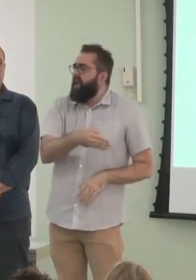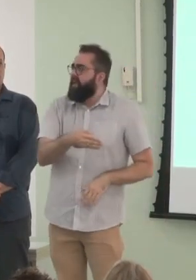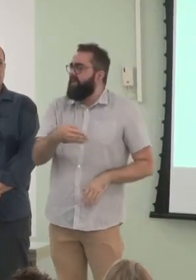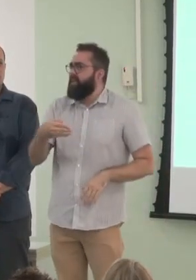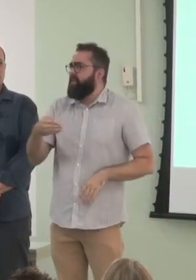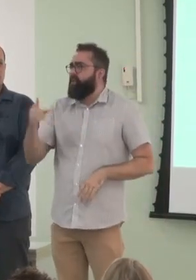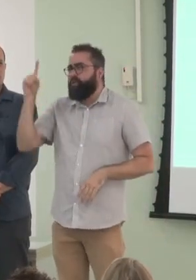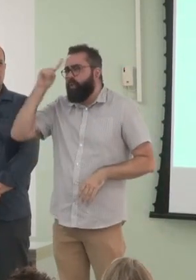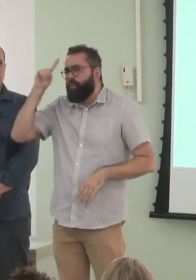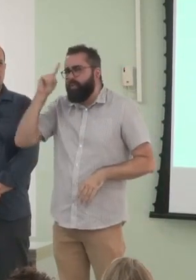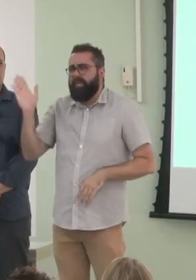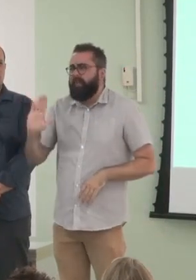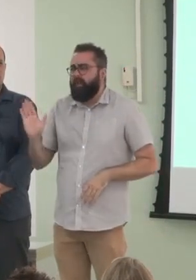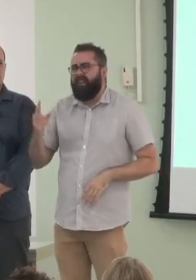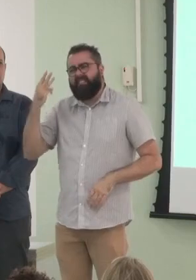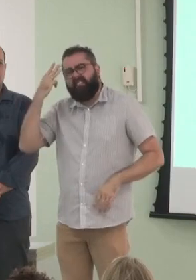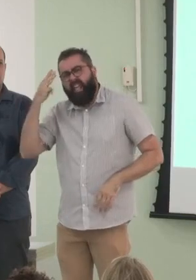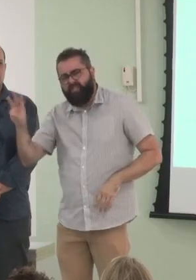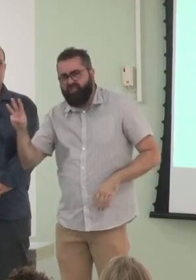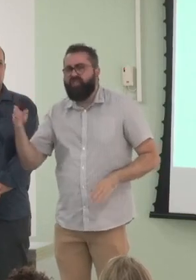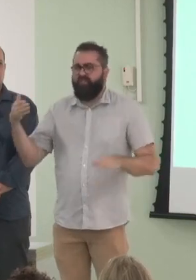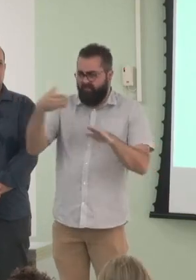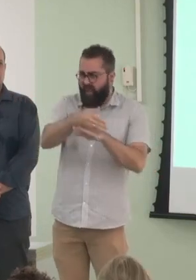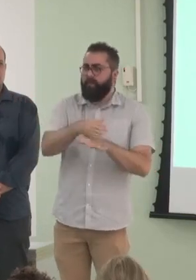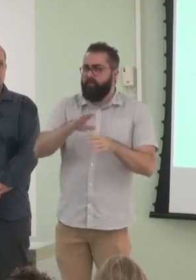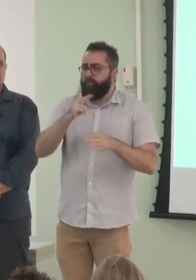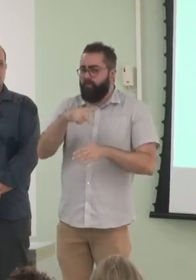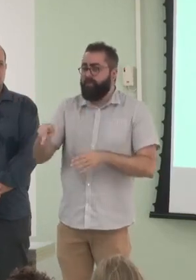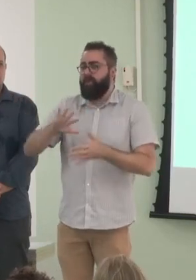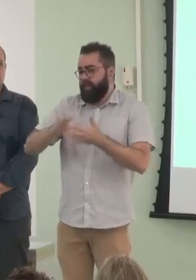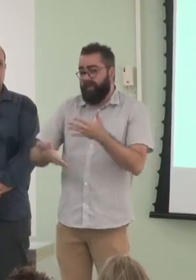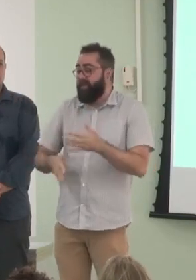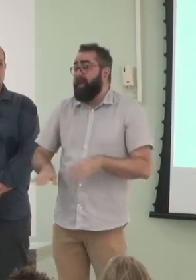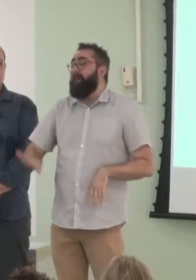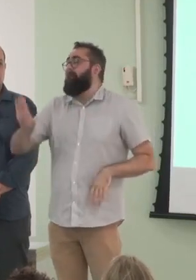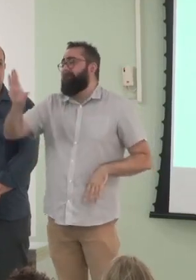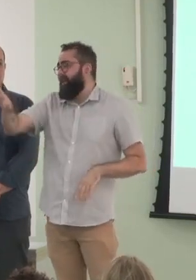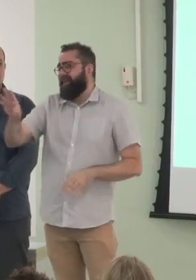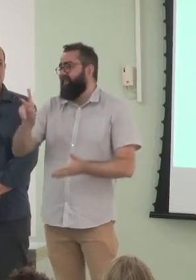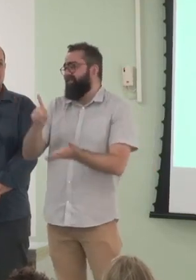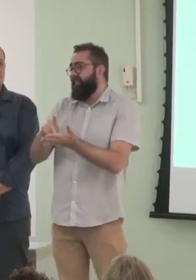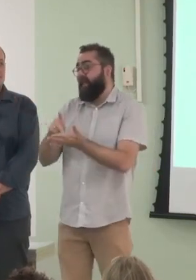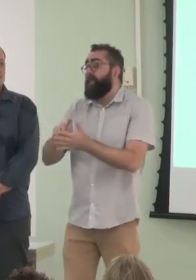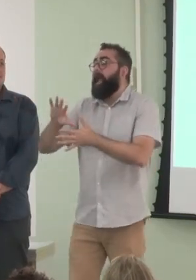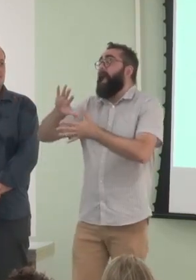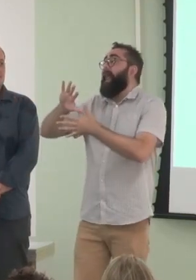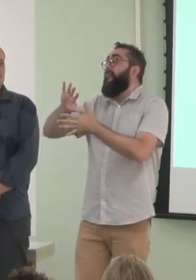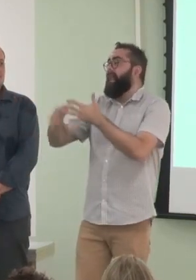existem professores que vão até a comunidade, vão 3 dias durante a semana, são professores de Libras,